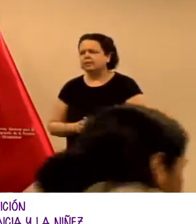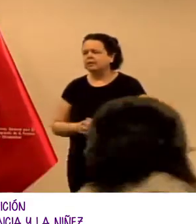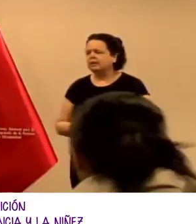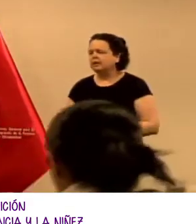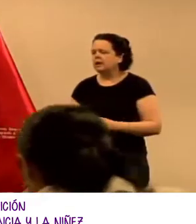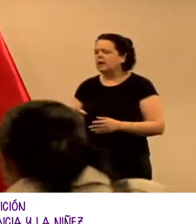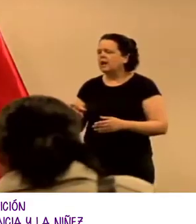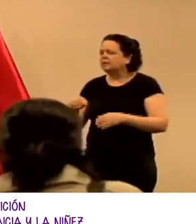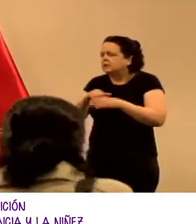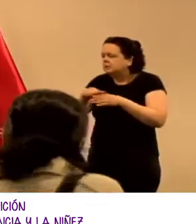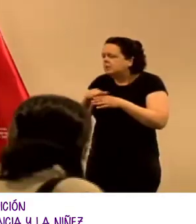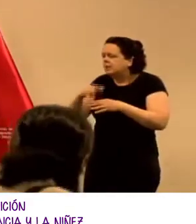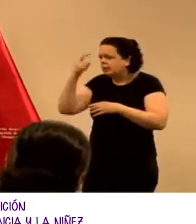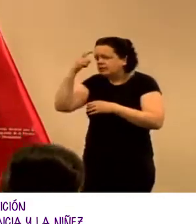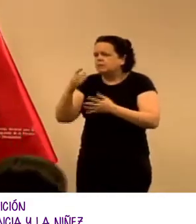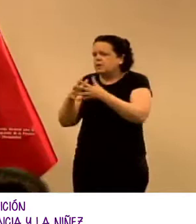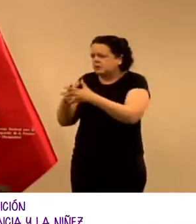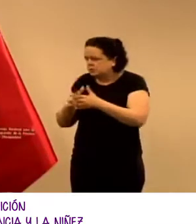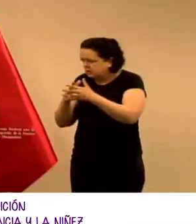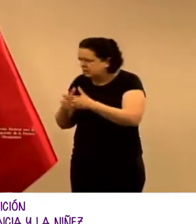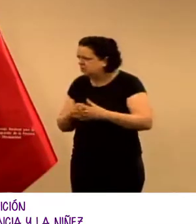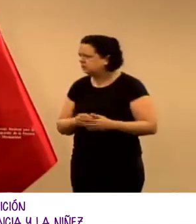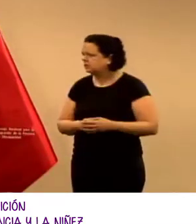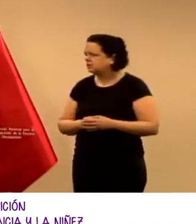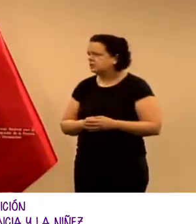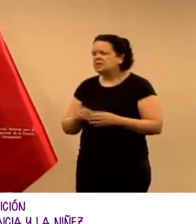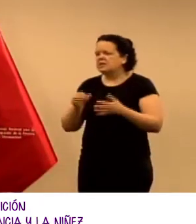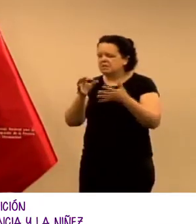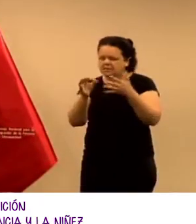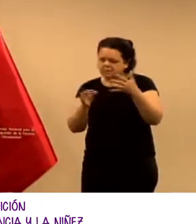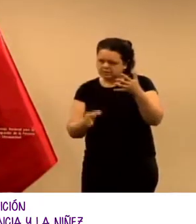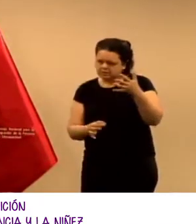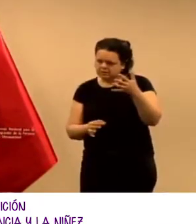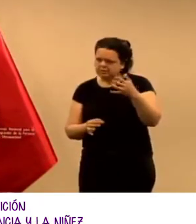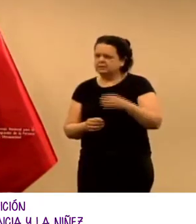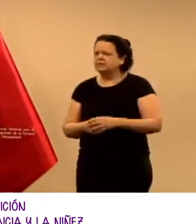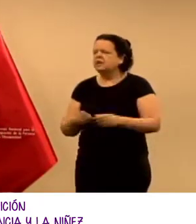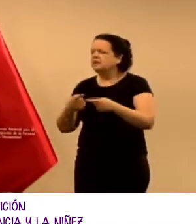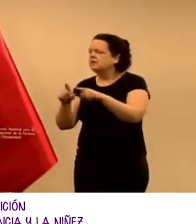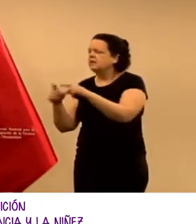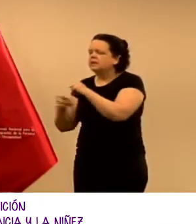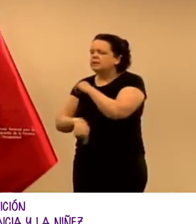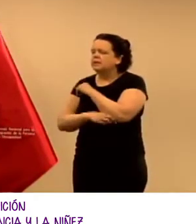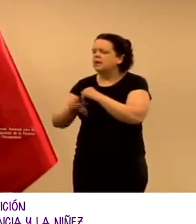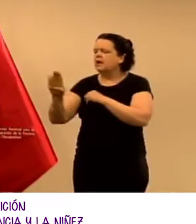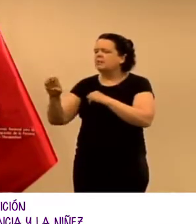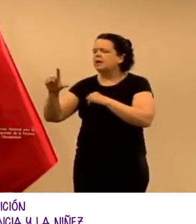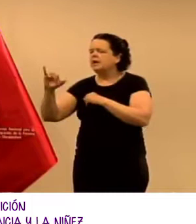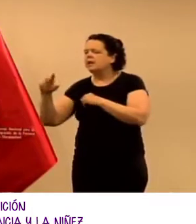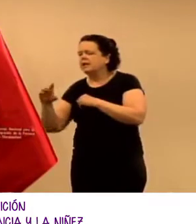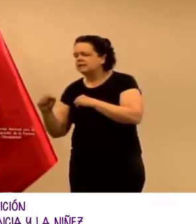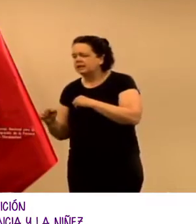Los test cognitivos se realizaron en Estados Unidos, se realizaron varios, y en diferentes países: Belice, Omán,